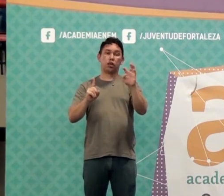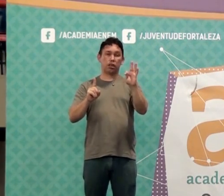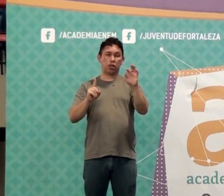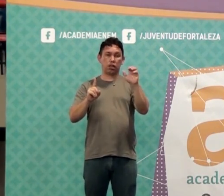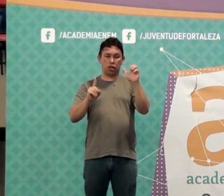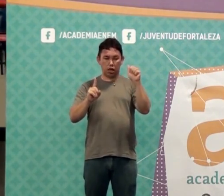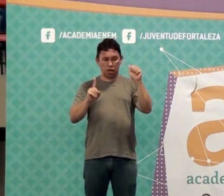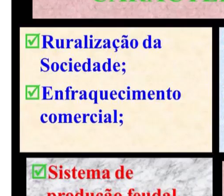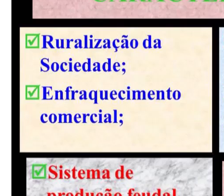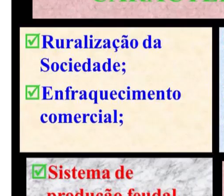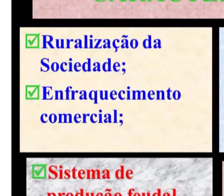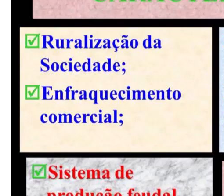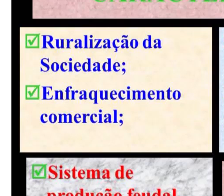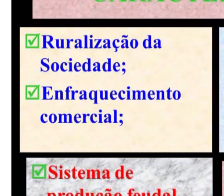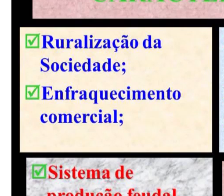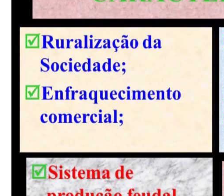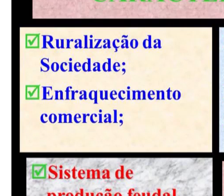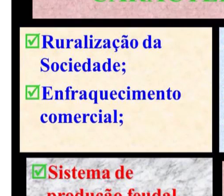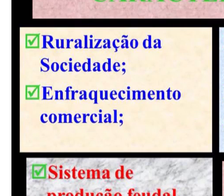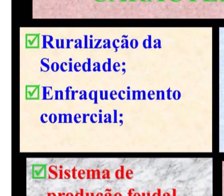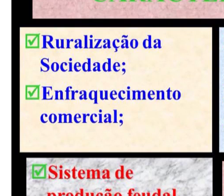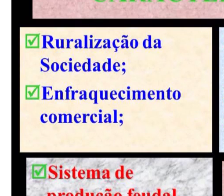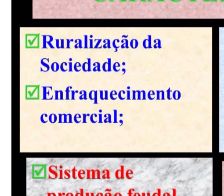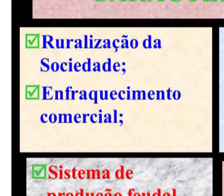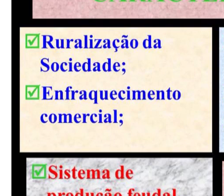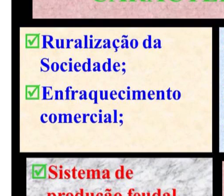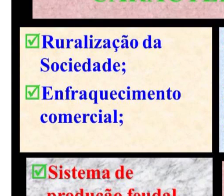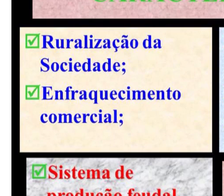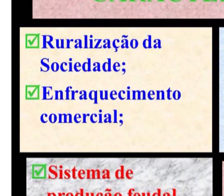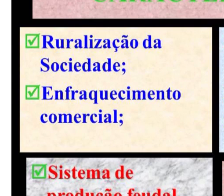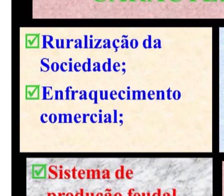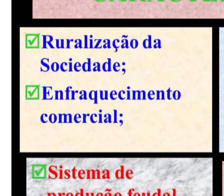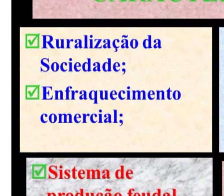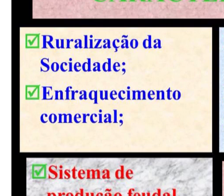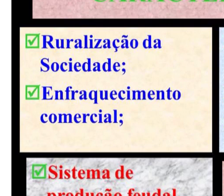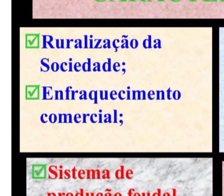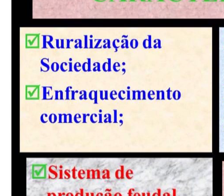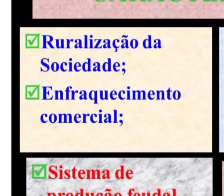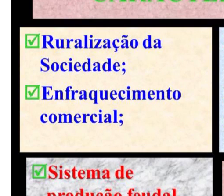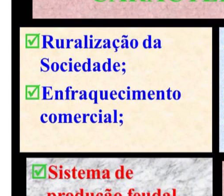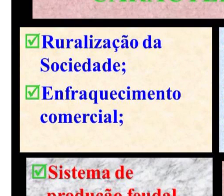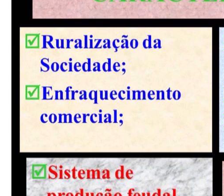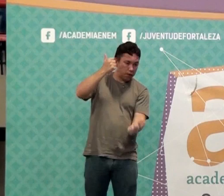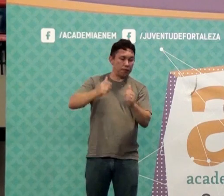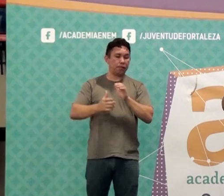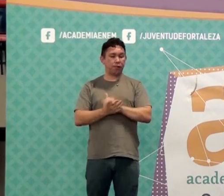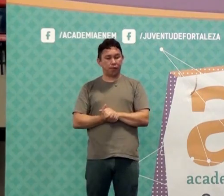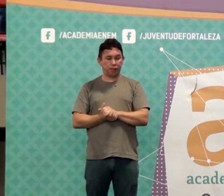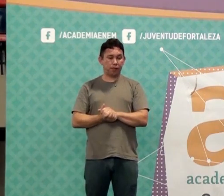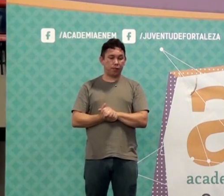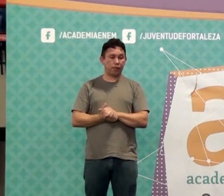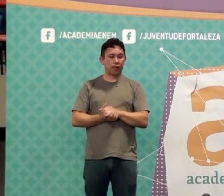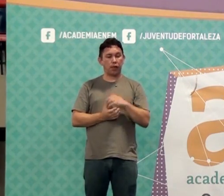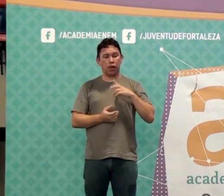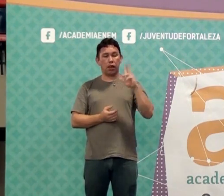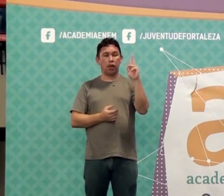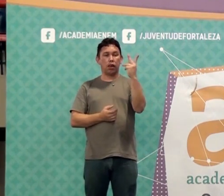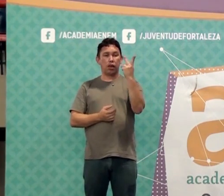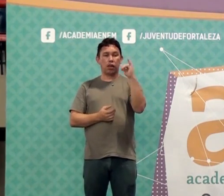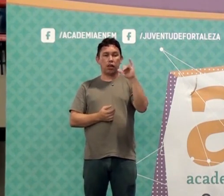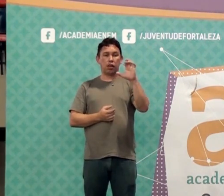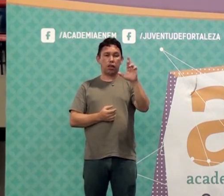monte de pobrezinho e vai morrer o quê? Pobre. Quando a gente tem uma sociedade que não se altera, a gente chama